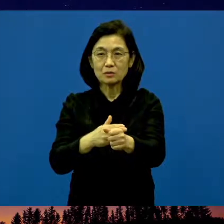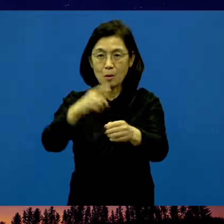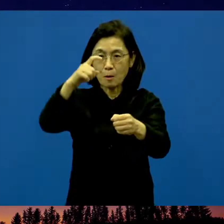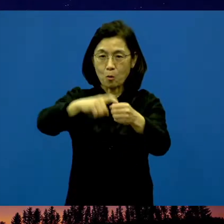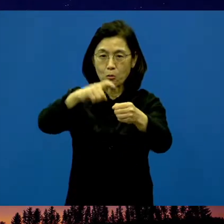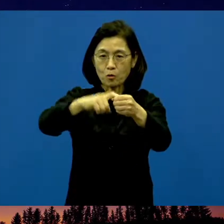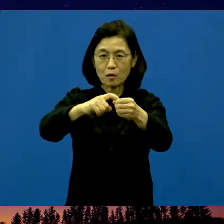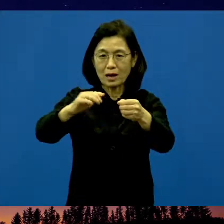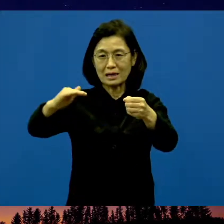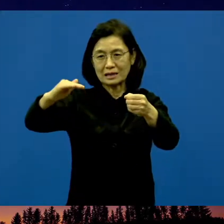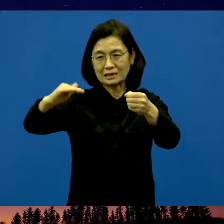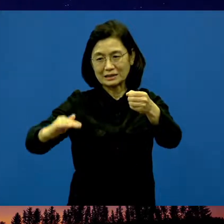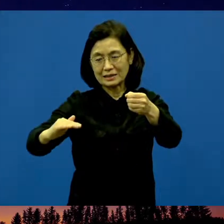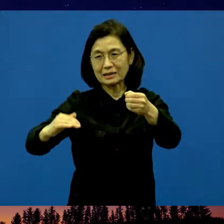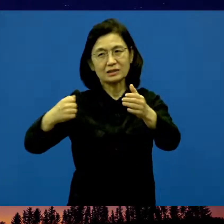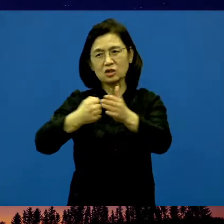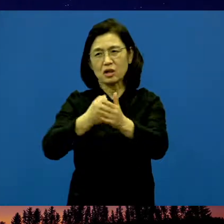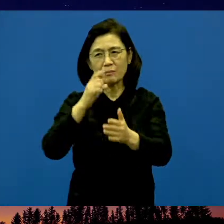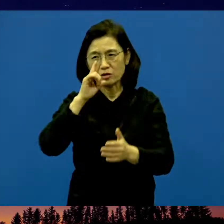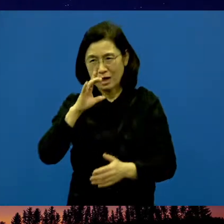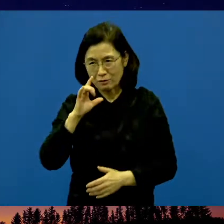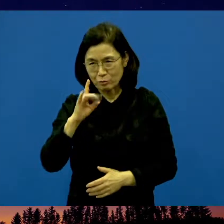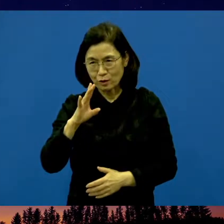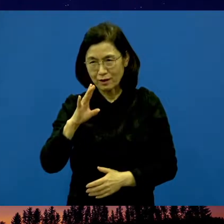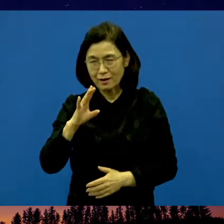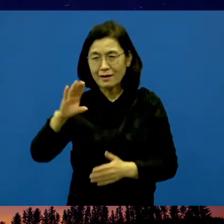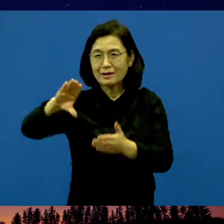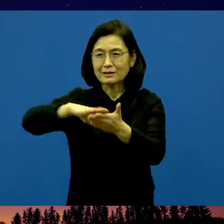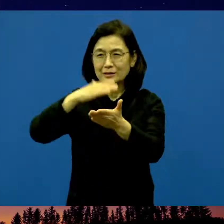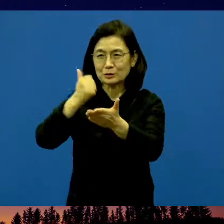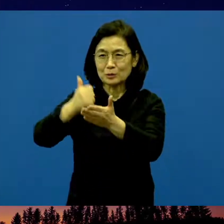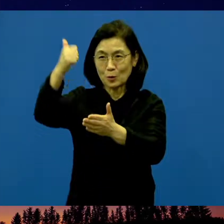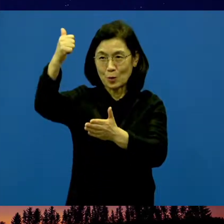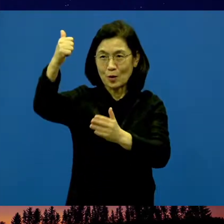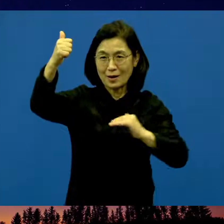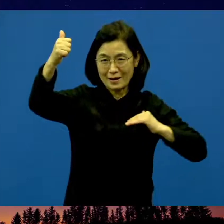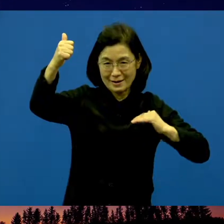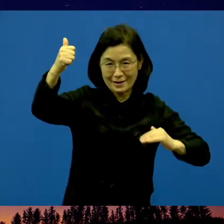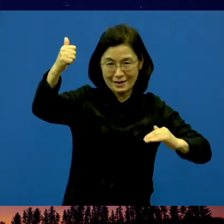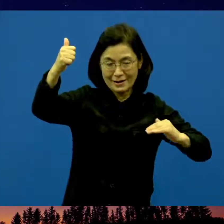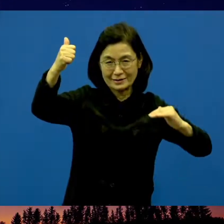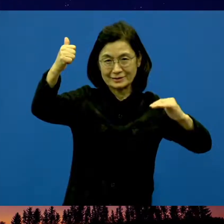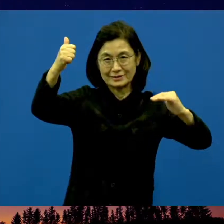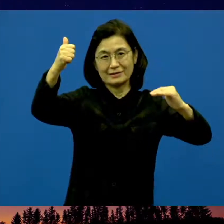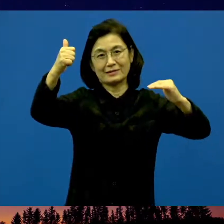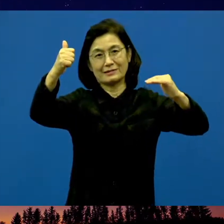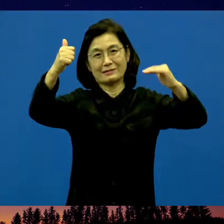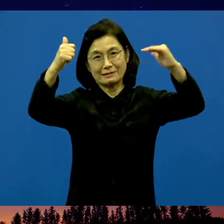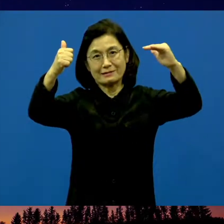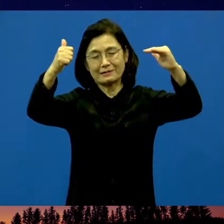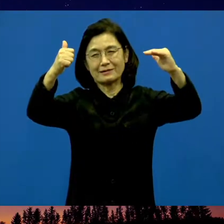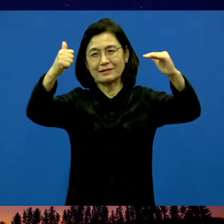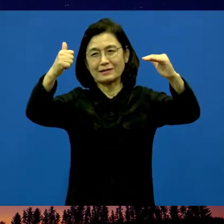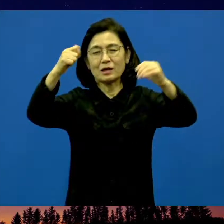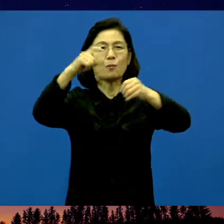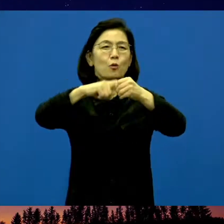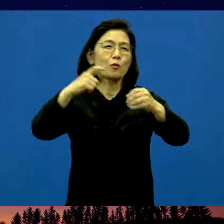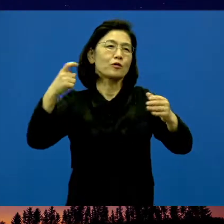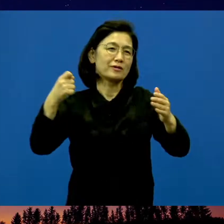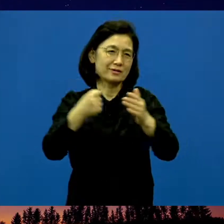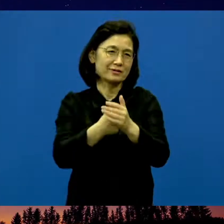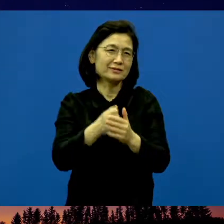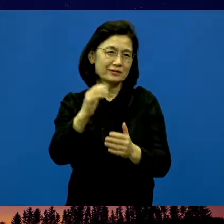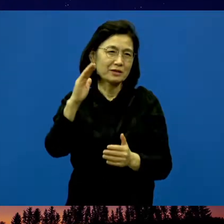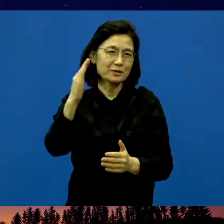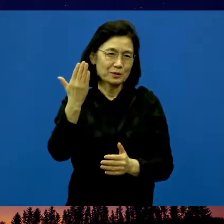거예요. 어떻게 보면 우리의 현실과는 굉장히 멀어 보이지만 바로 우리가 천박한 수준에서 멈춰서 있기를 원치